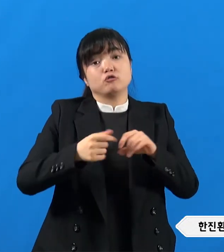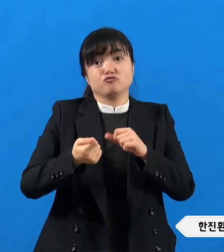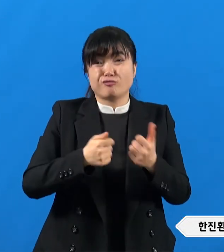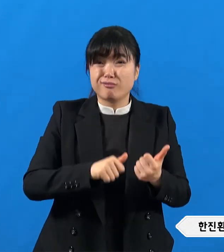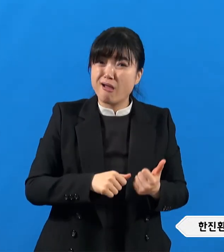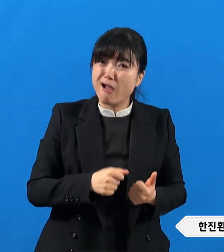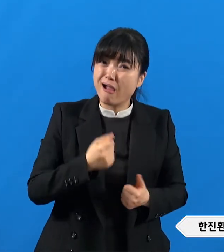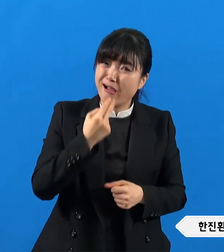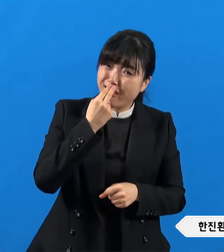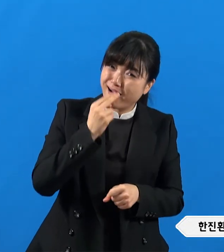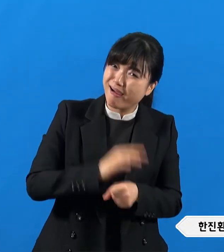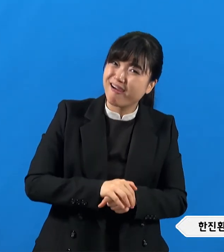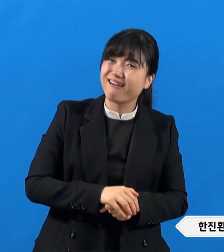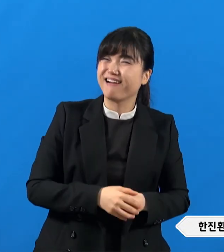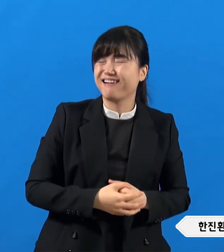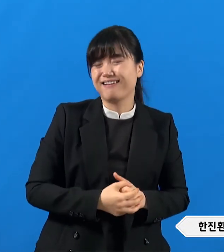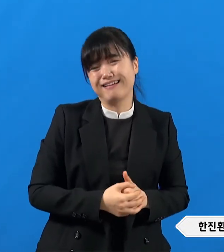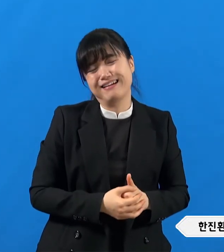찰 노릇입니까?